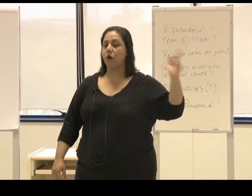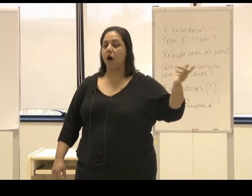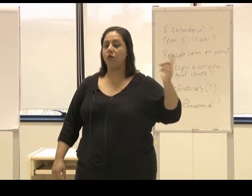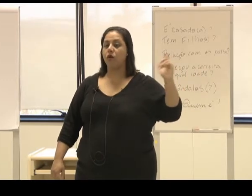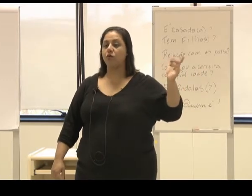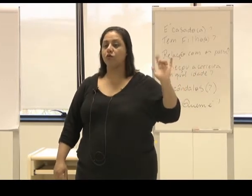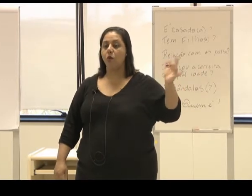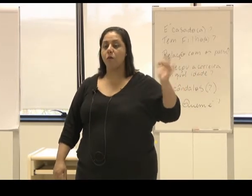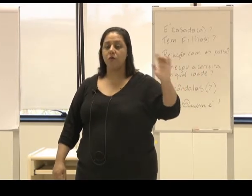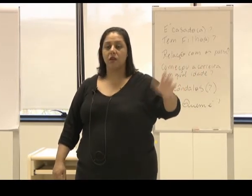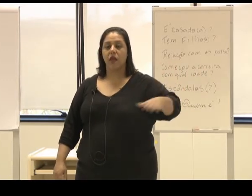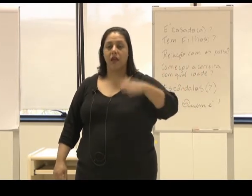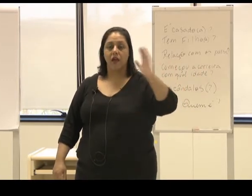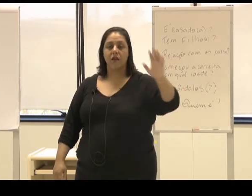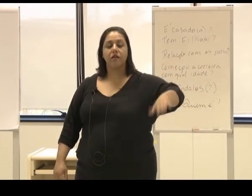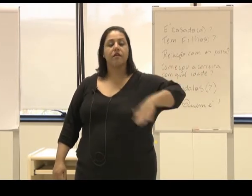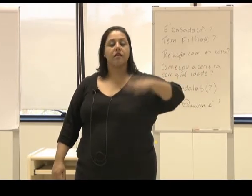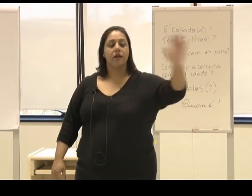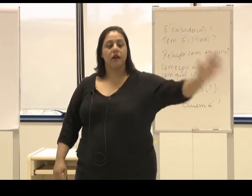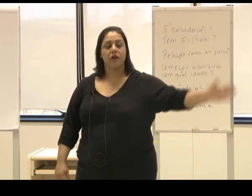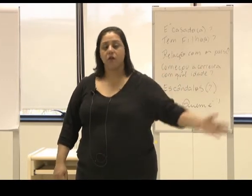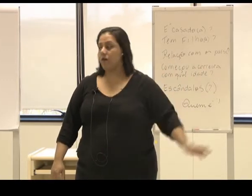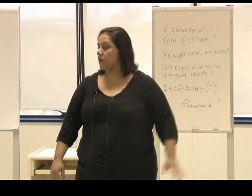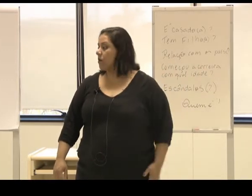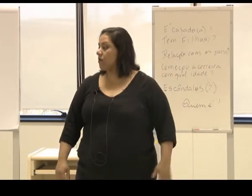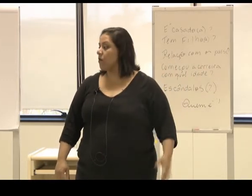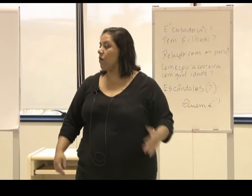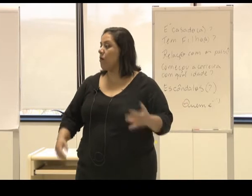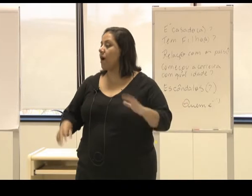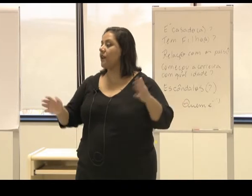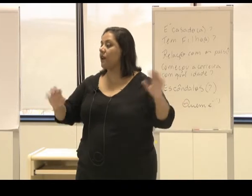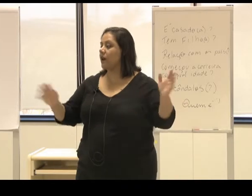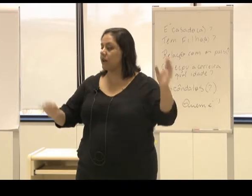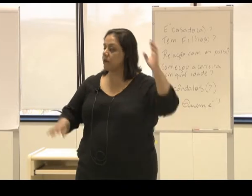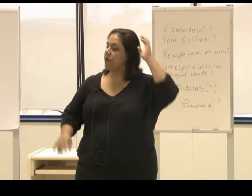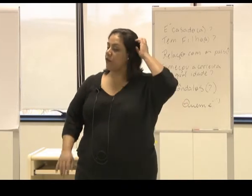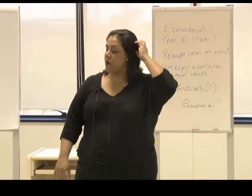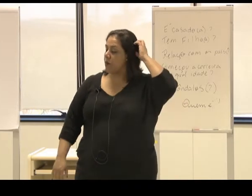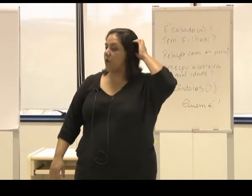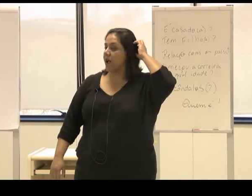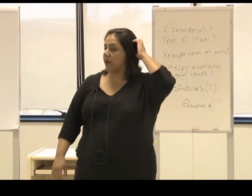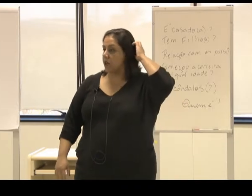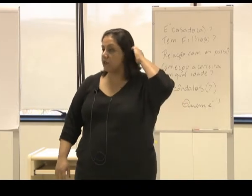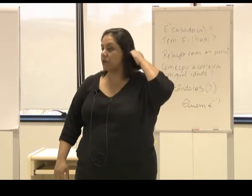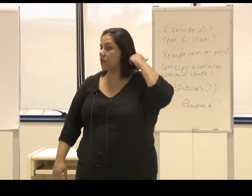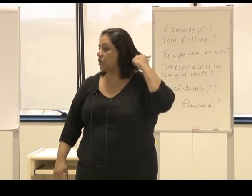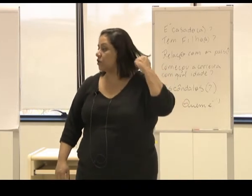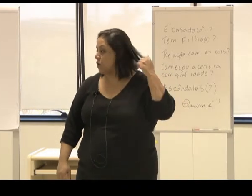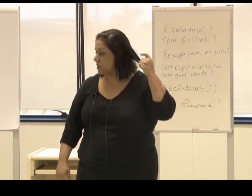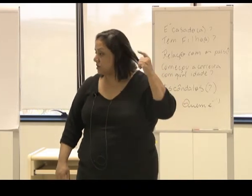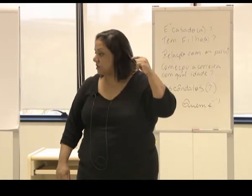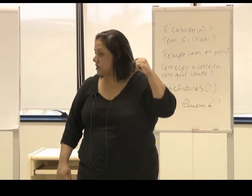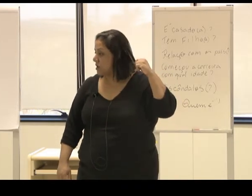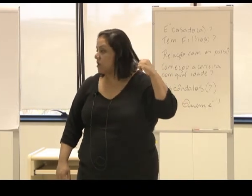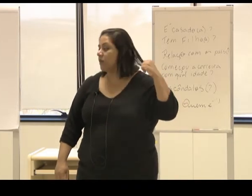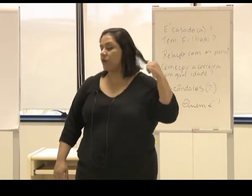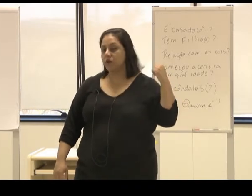no YouTube porque com uma criança, um filme com uma criança de 12 anos. 12